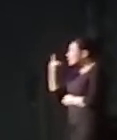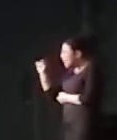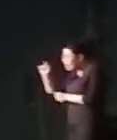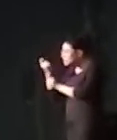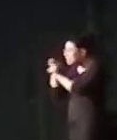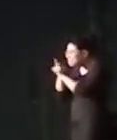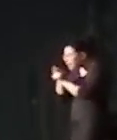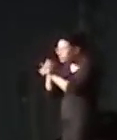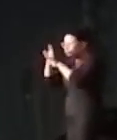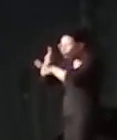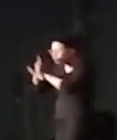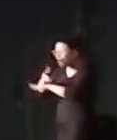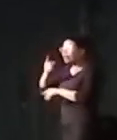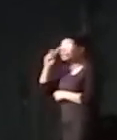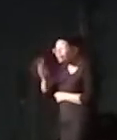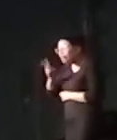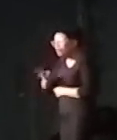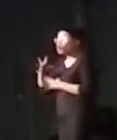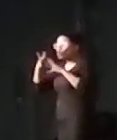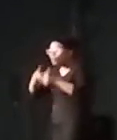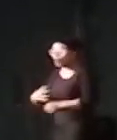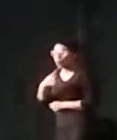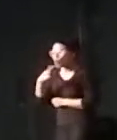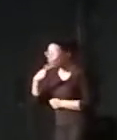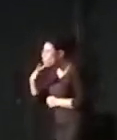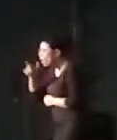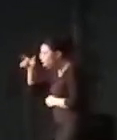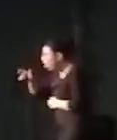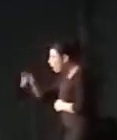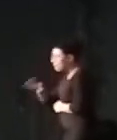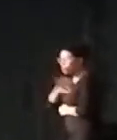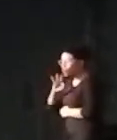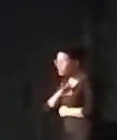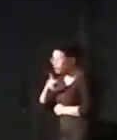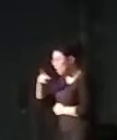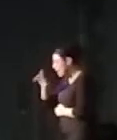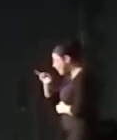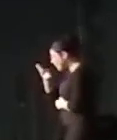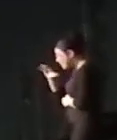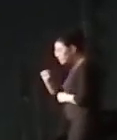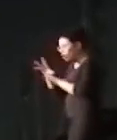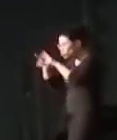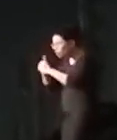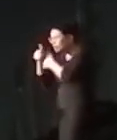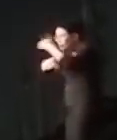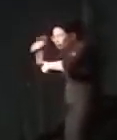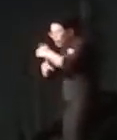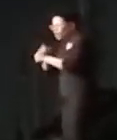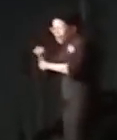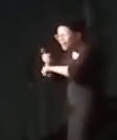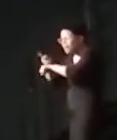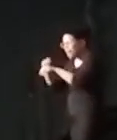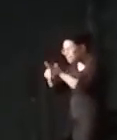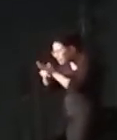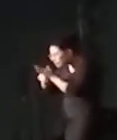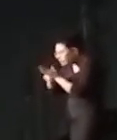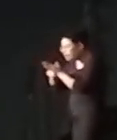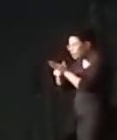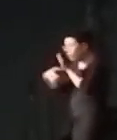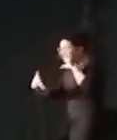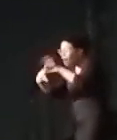toda semana, já conhecia todo mundo de homicídios, seja polícia, seja perícia, quem trabalha, quem vai, quem pesquisa, faz